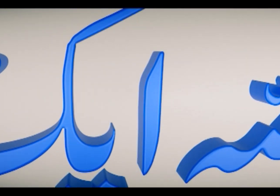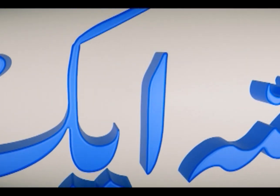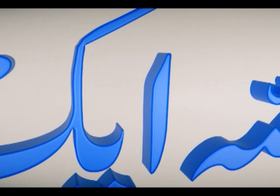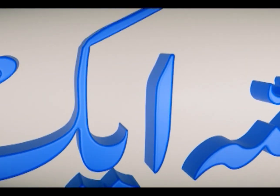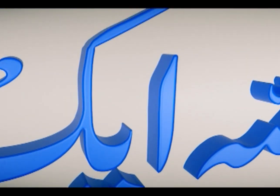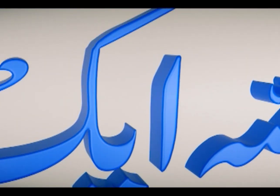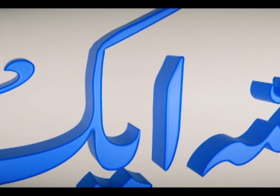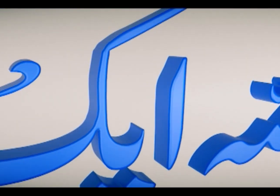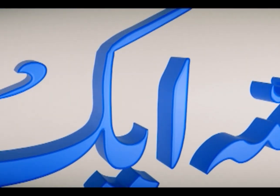واقعات سے